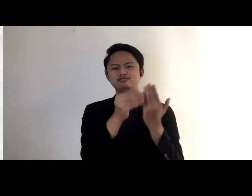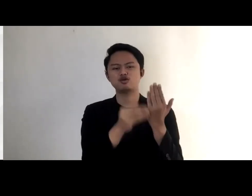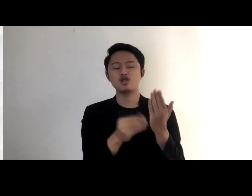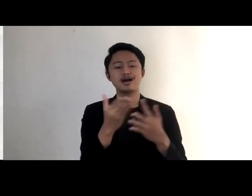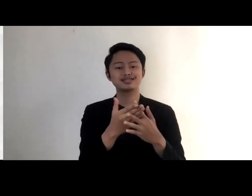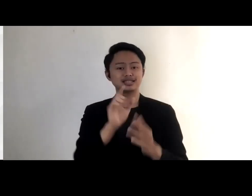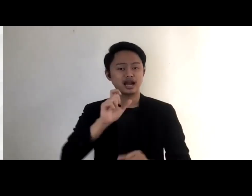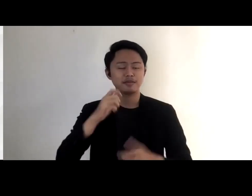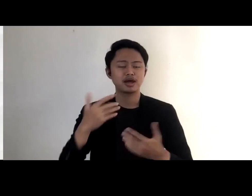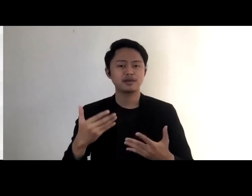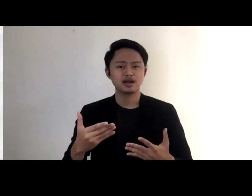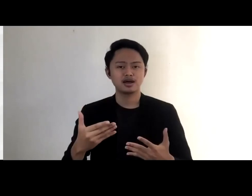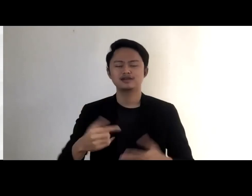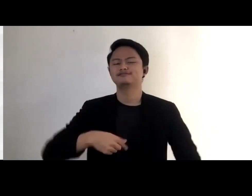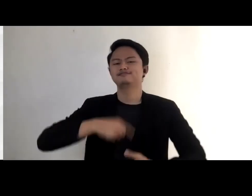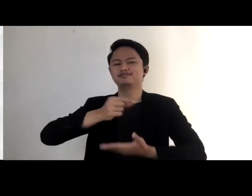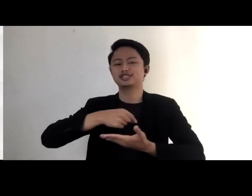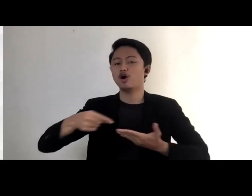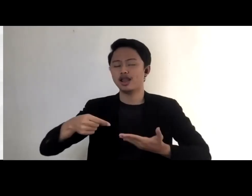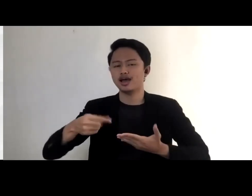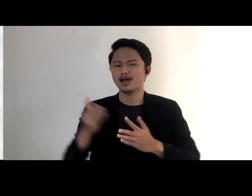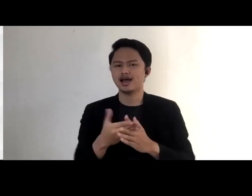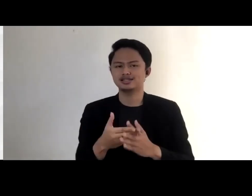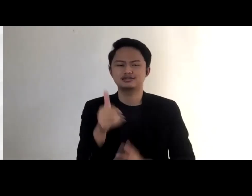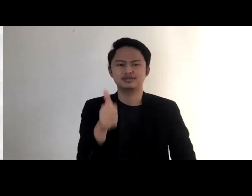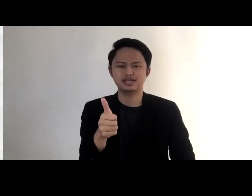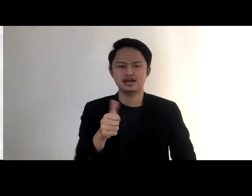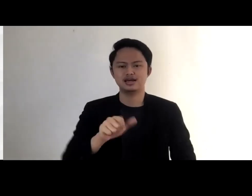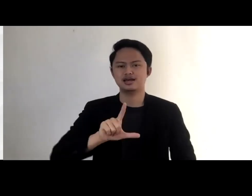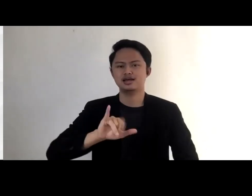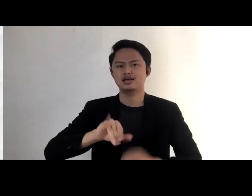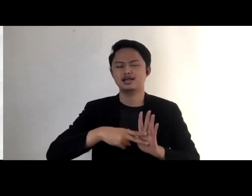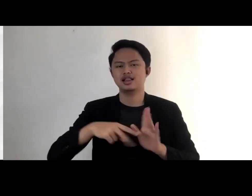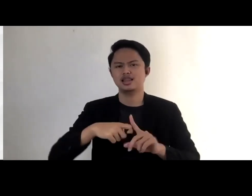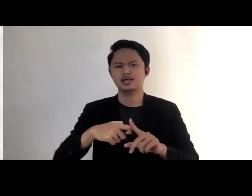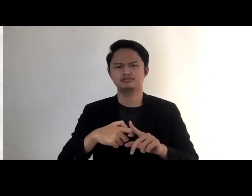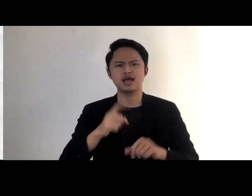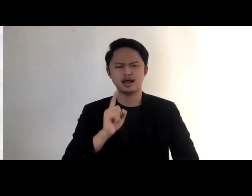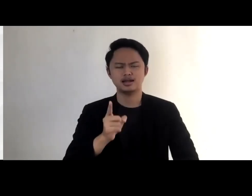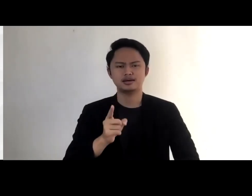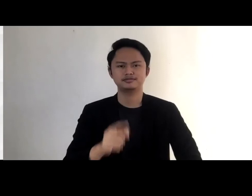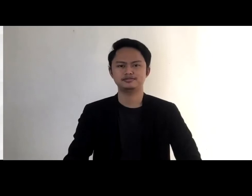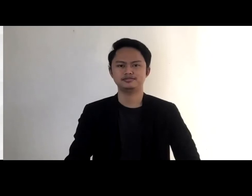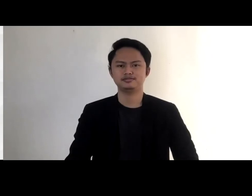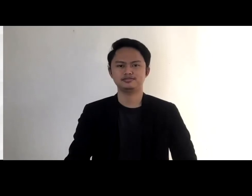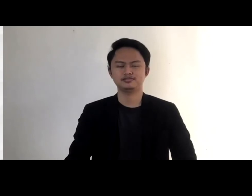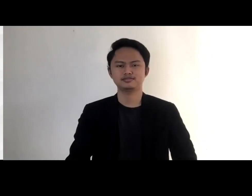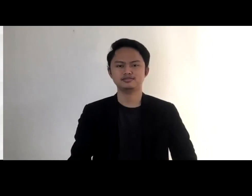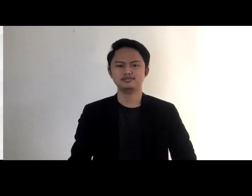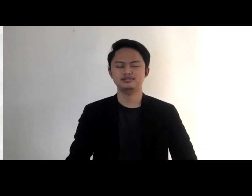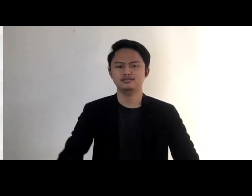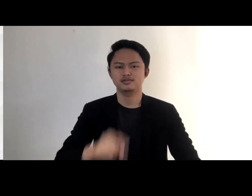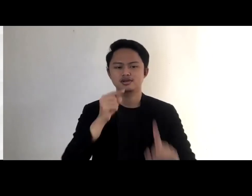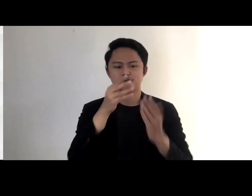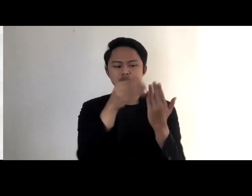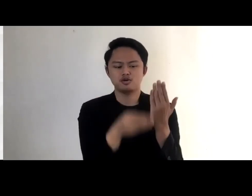mandiri? Sekolah dapat mengakses link yang sudah disiapkan untuk modul belajar mandiri,